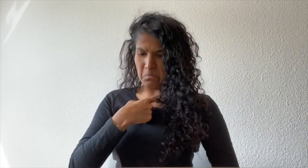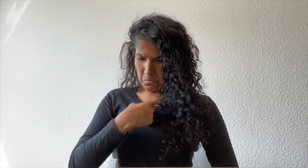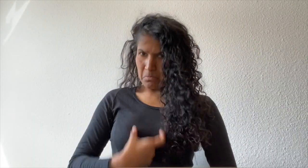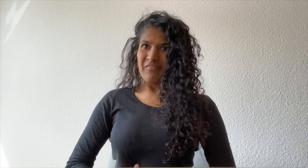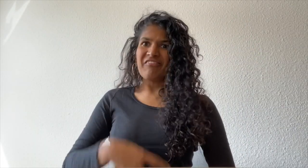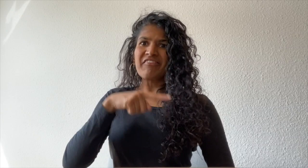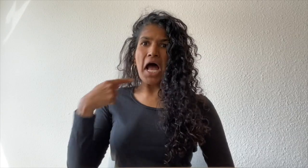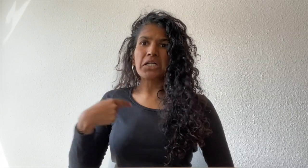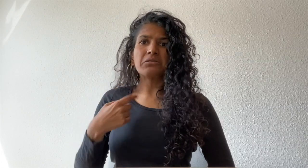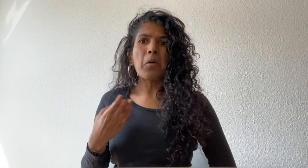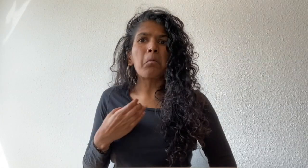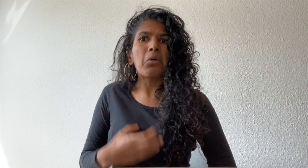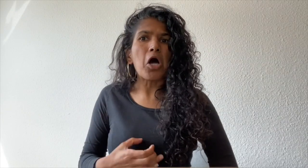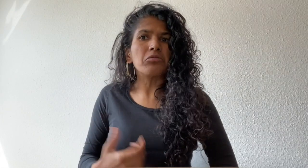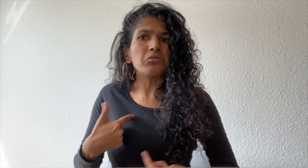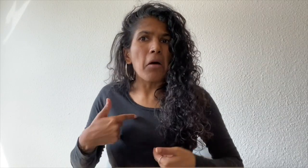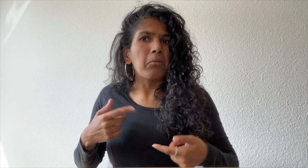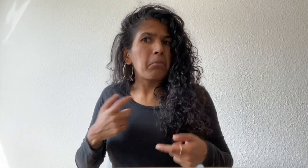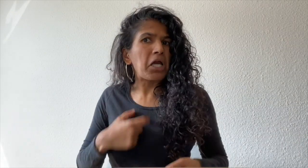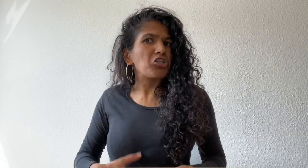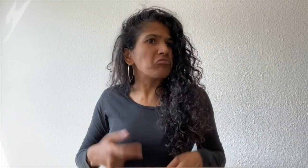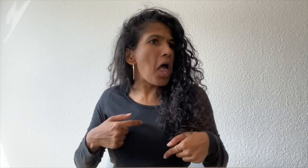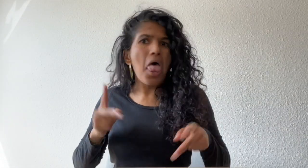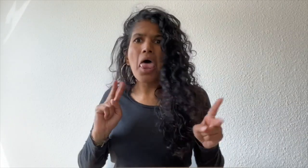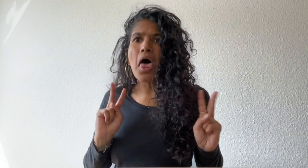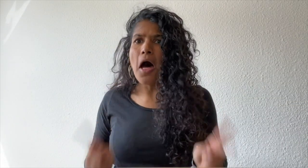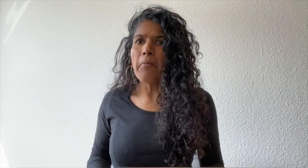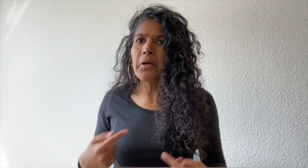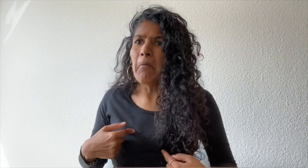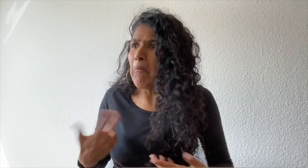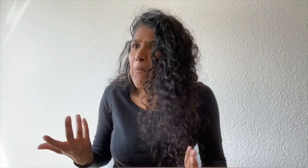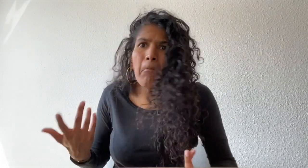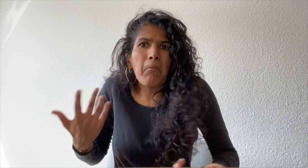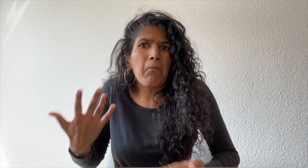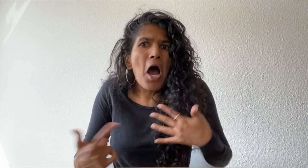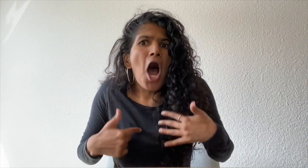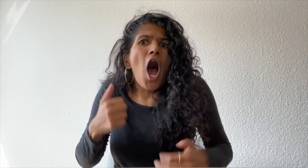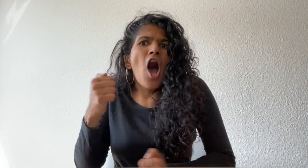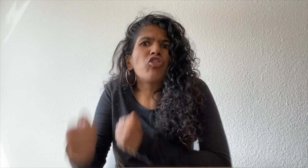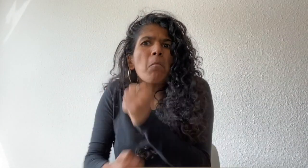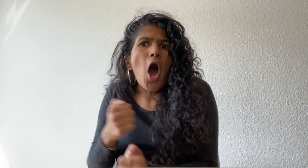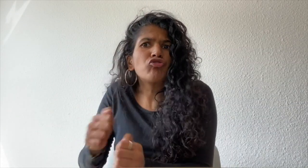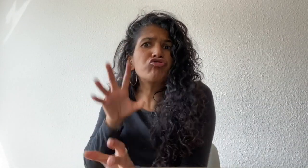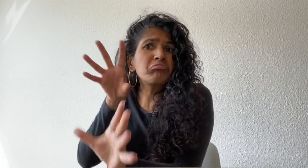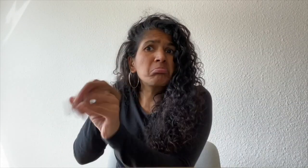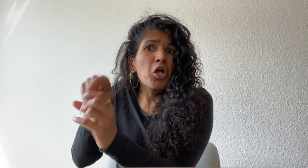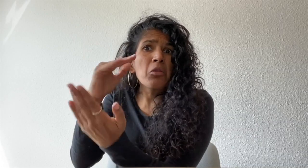einnehmen, befinden sich auf Augenhöhe miteinander, jedoch nicht mit dem Sklaven.